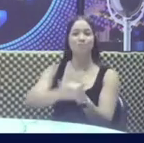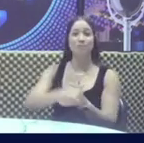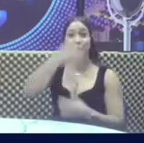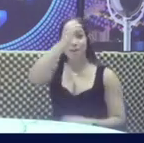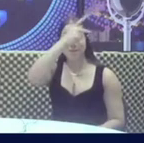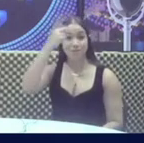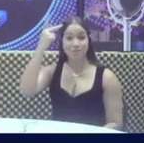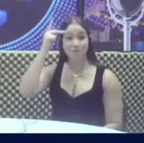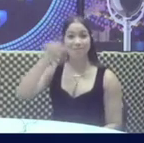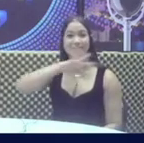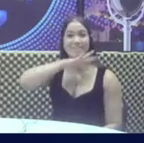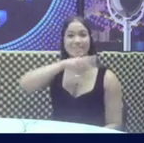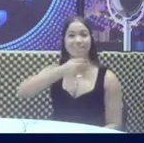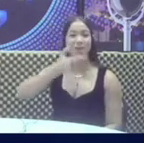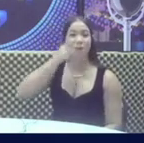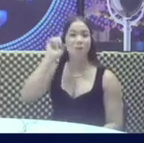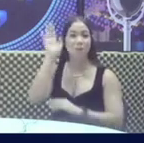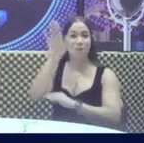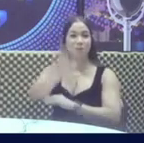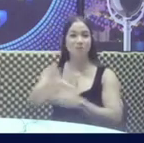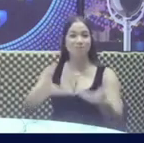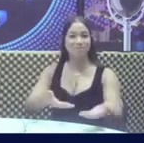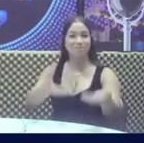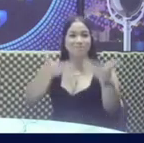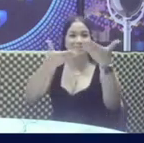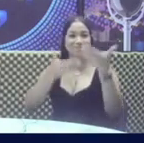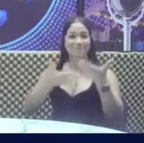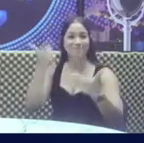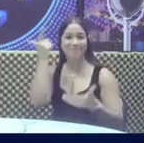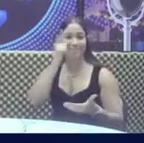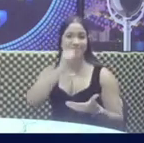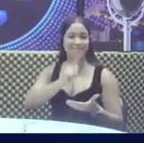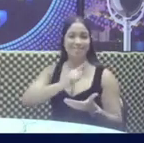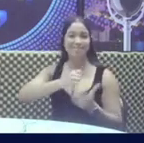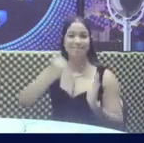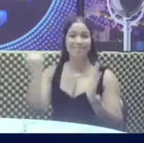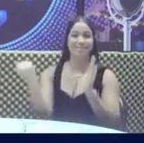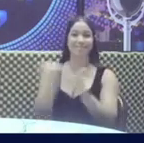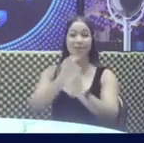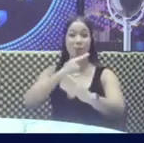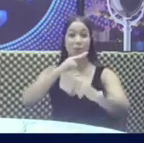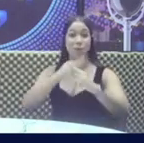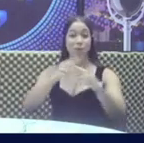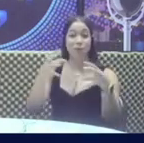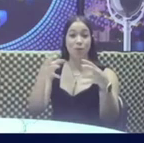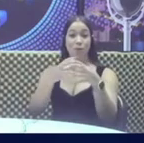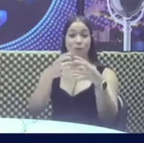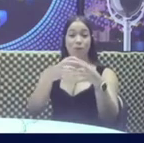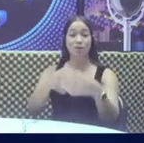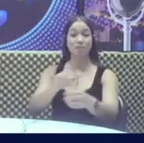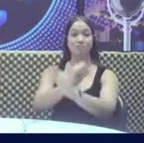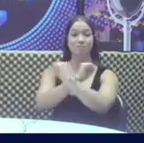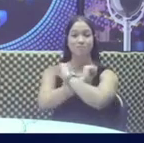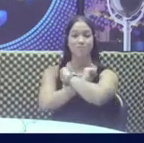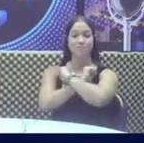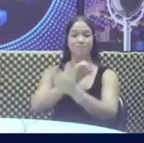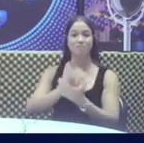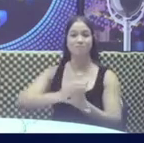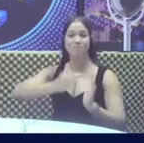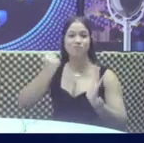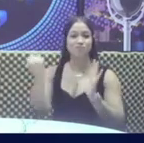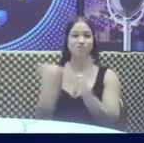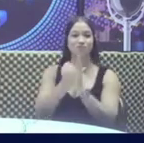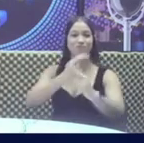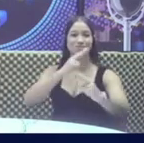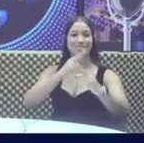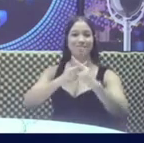prefeito Adelmo Leão recebeu na tarde de ontem o selo Caixa de Gestão Sustentável na categoria Safira. O selo foi concedido